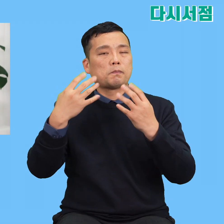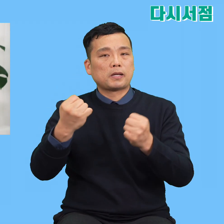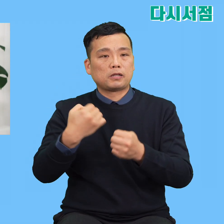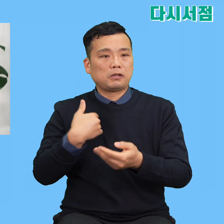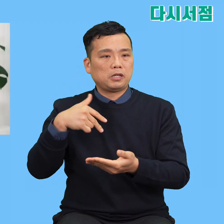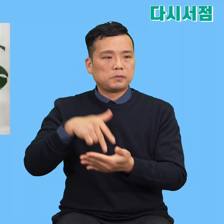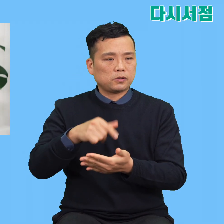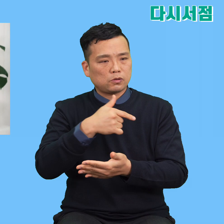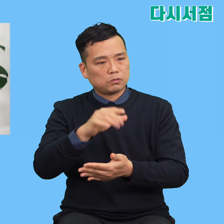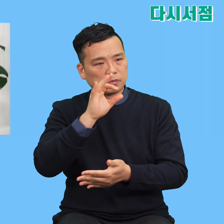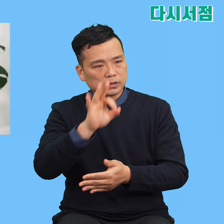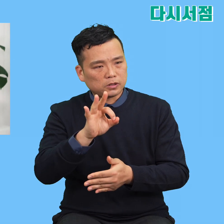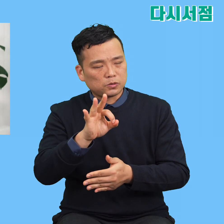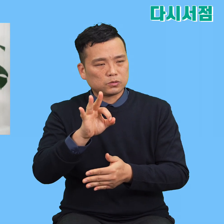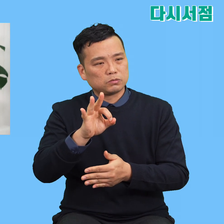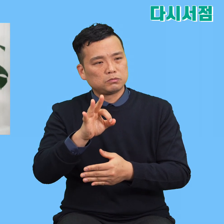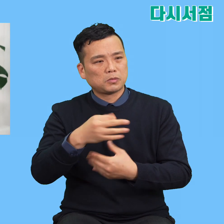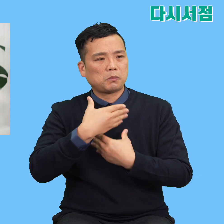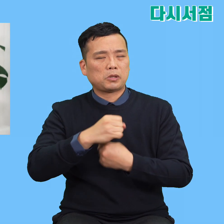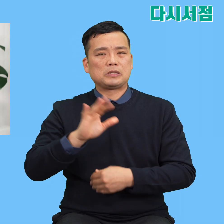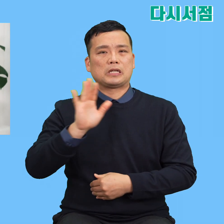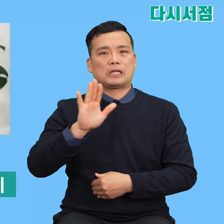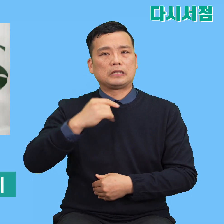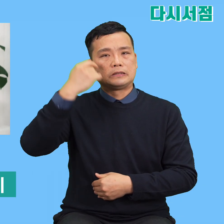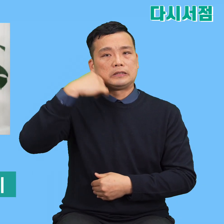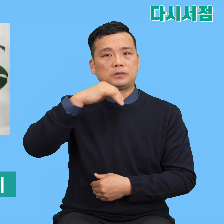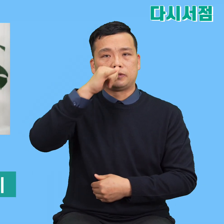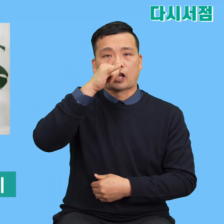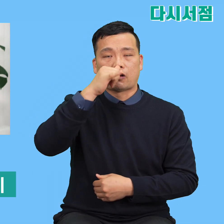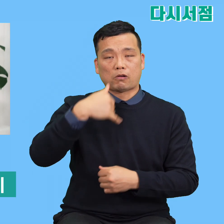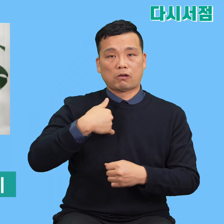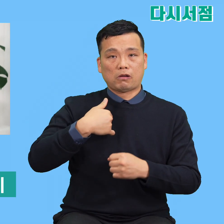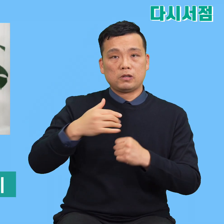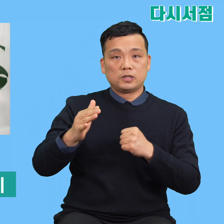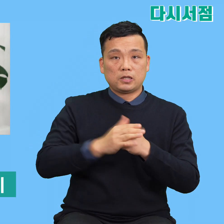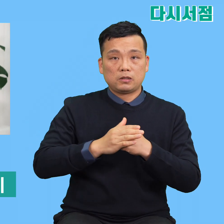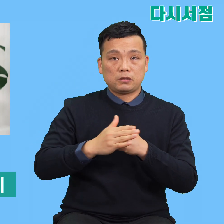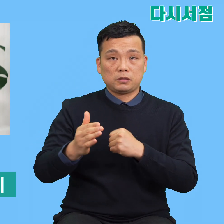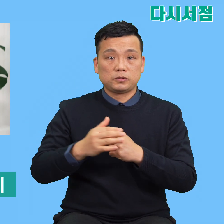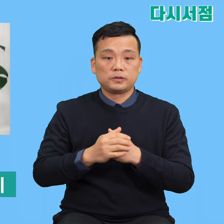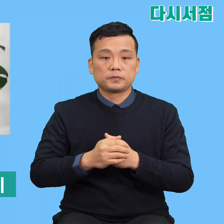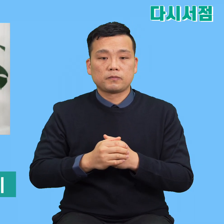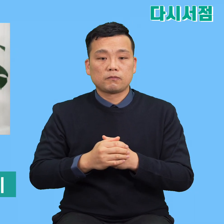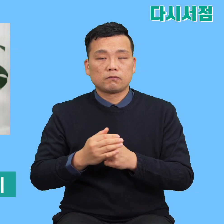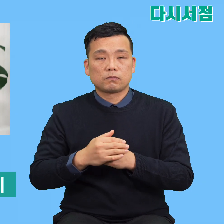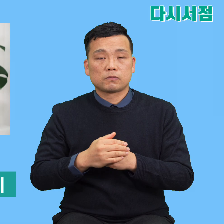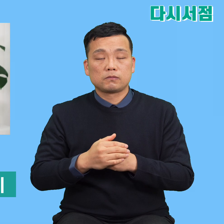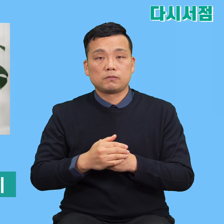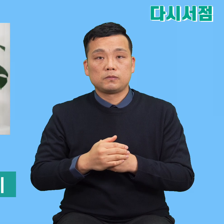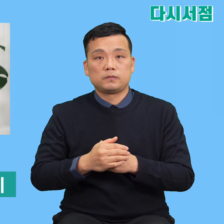좀 불친절한 시장이긴 했거든요. 그래서 저는 좀